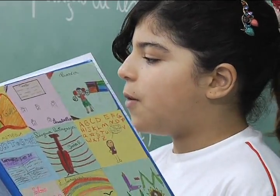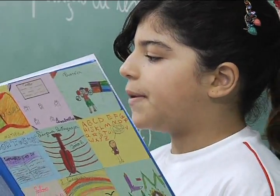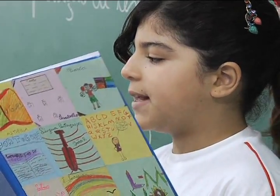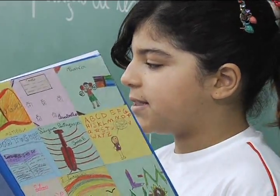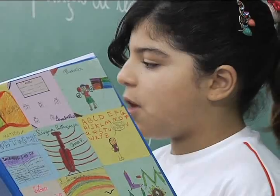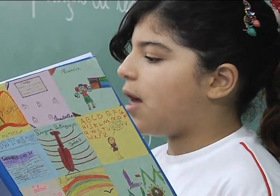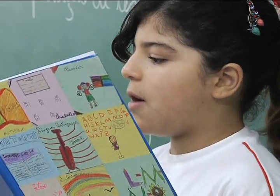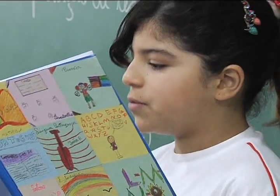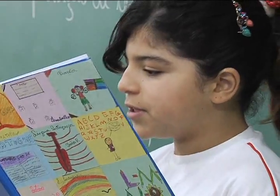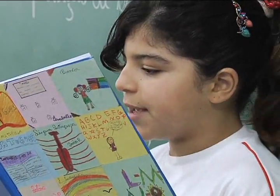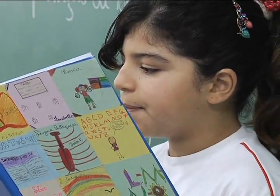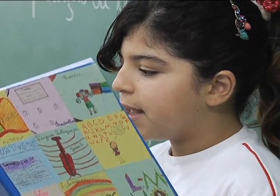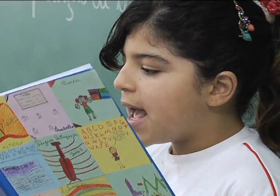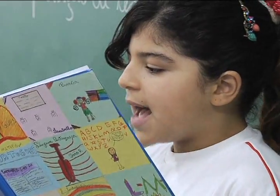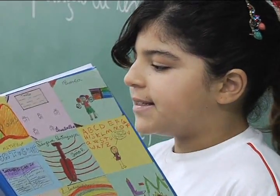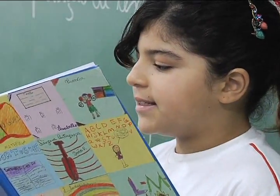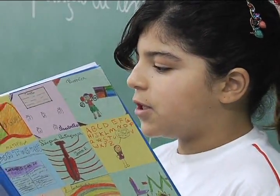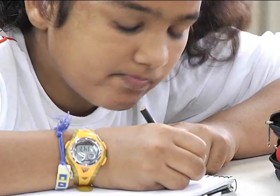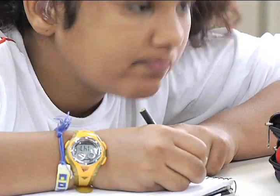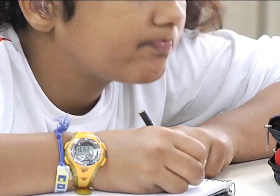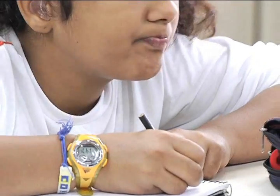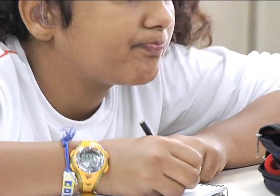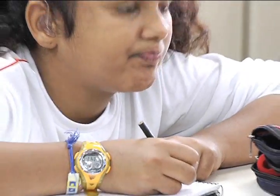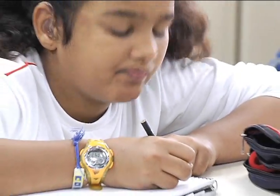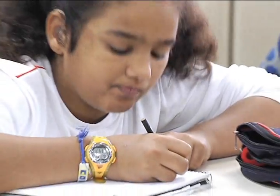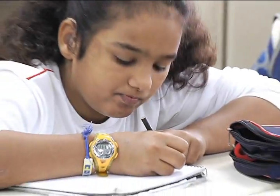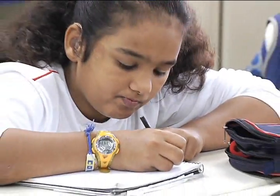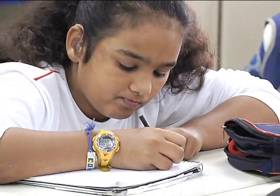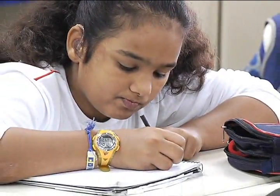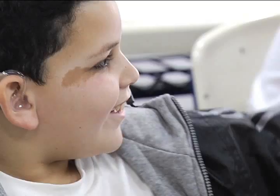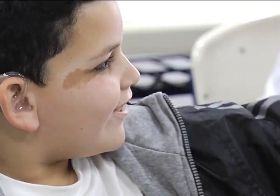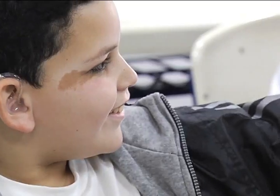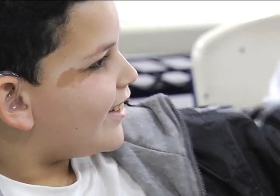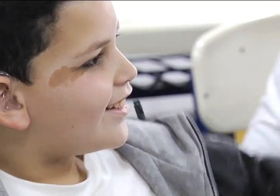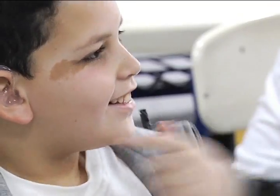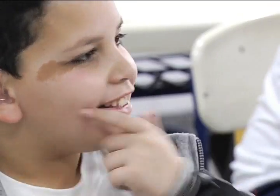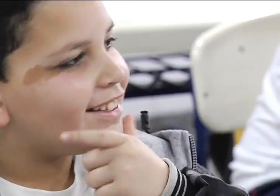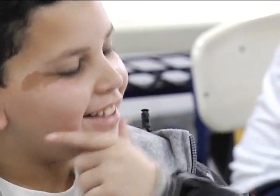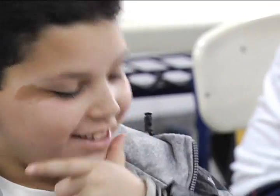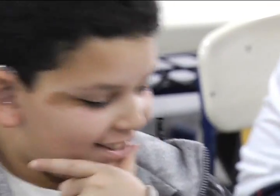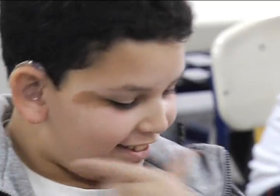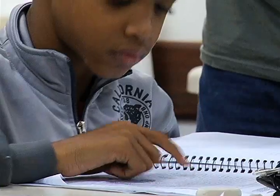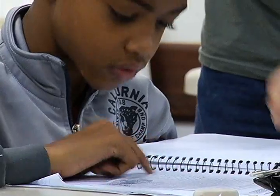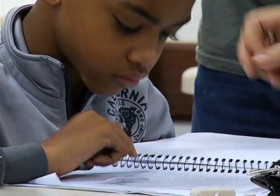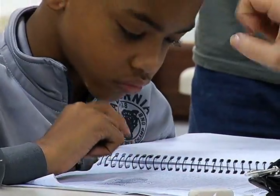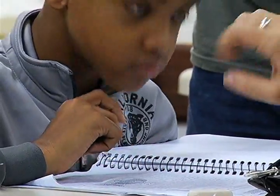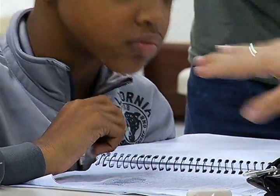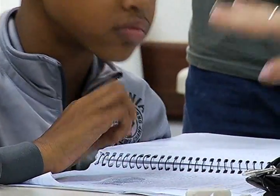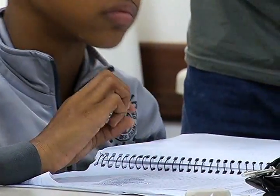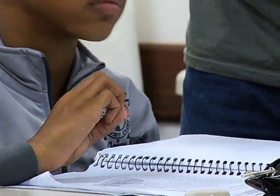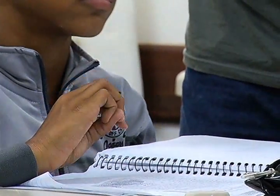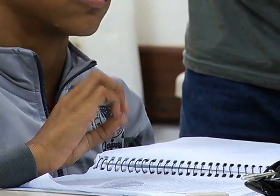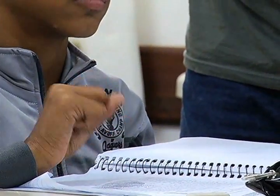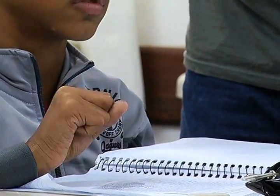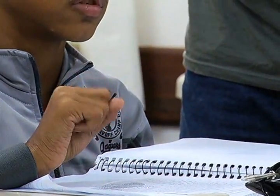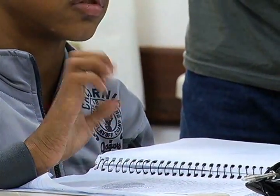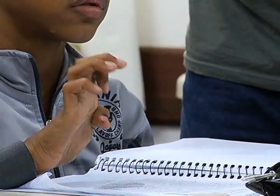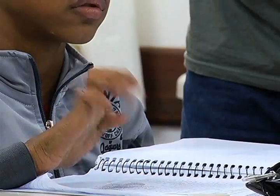roupa da escola, almocei. Nela estão Graziele, Lucas e Matheus, que são surdos e